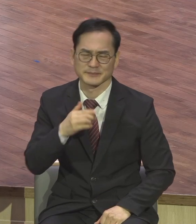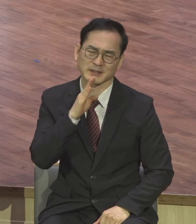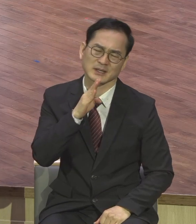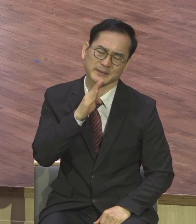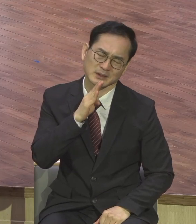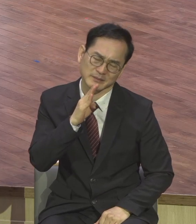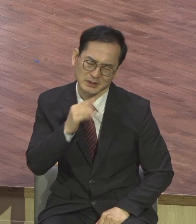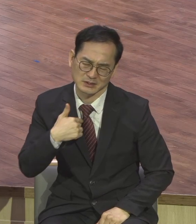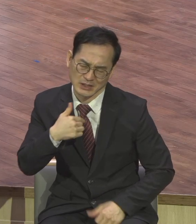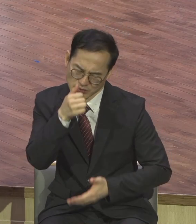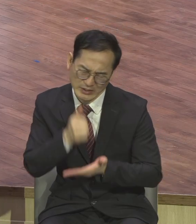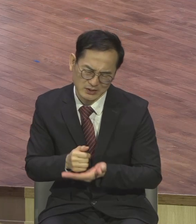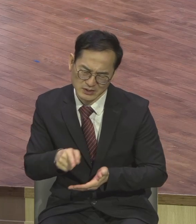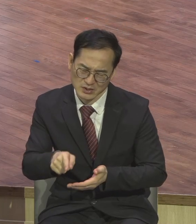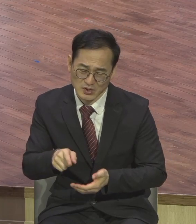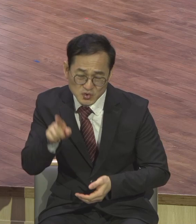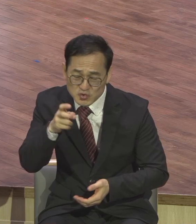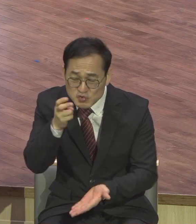죄를 깨닫게 하지.